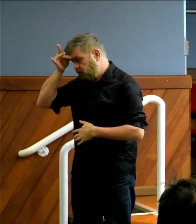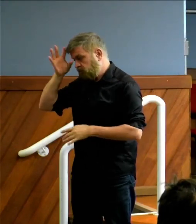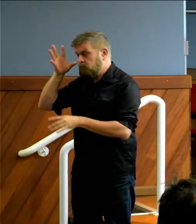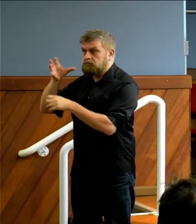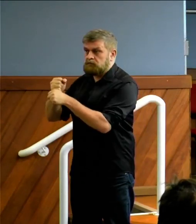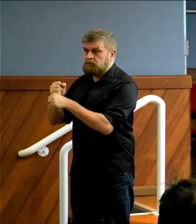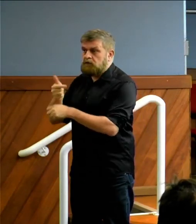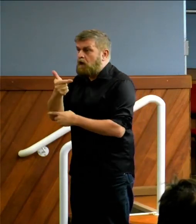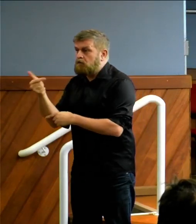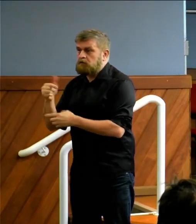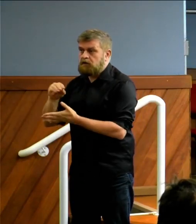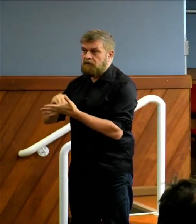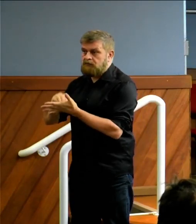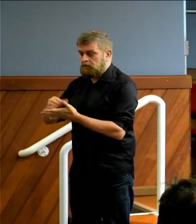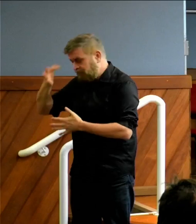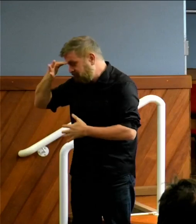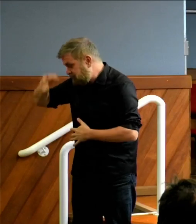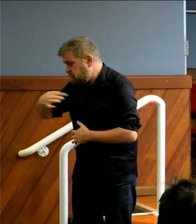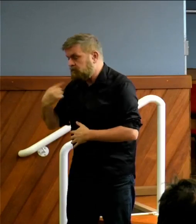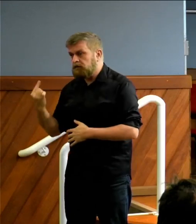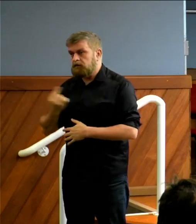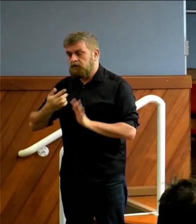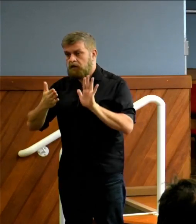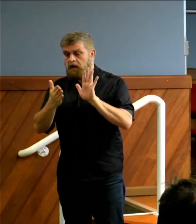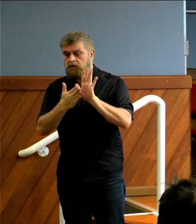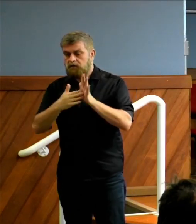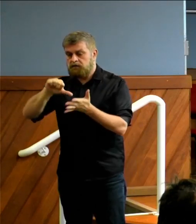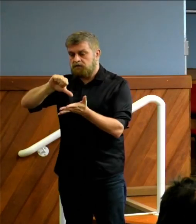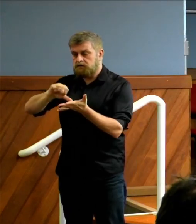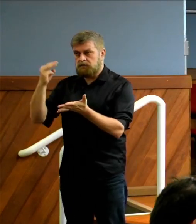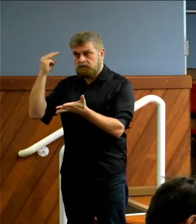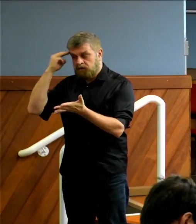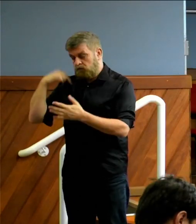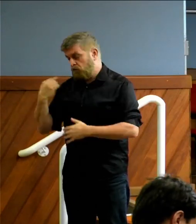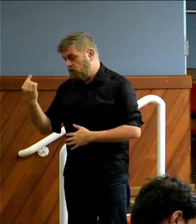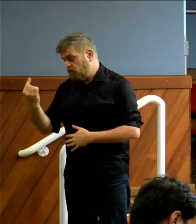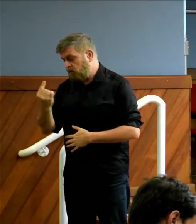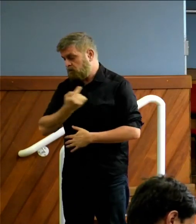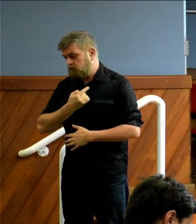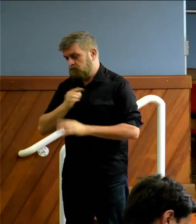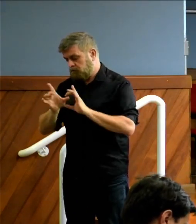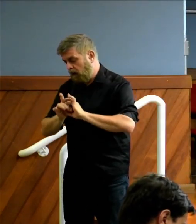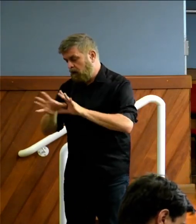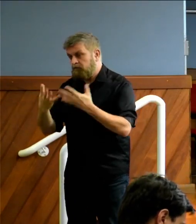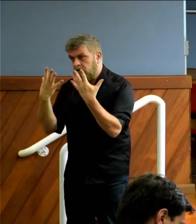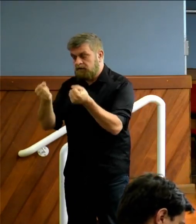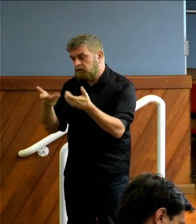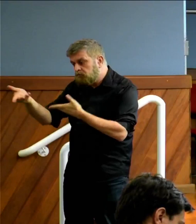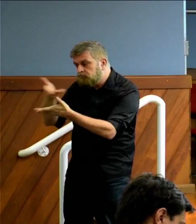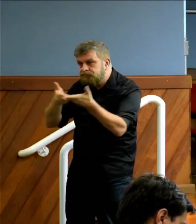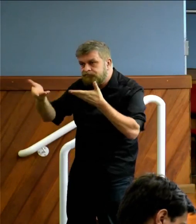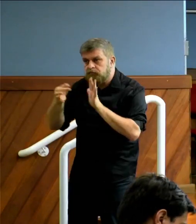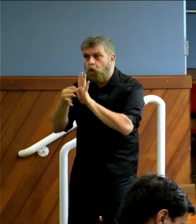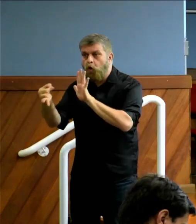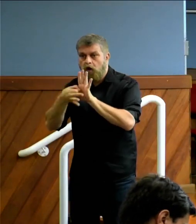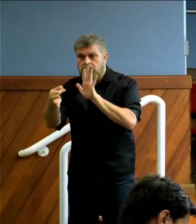eles, mas a gente não tem. Né? Então, mais uma vez, gente, essa é a proposta do CMU. Né? E aí, inclusive, a gente está aberto para a conversa. Né? E aí,